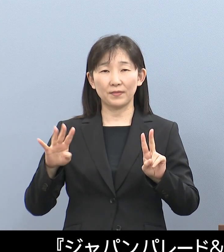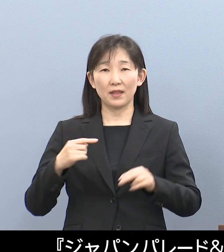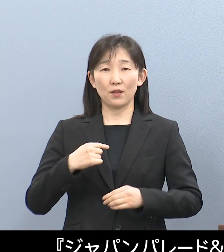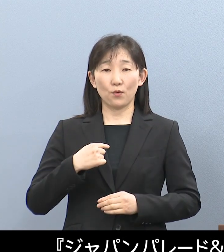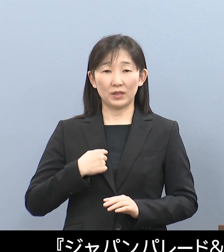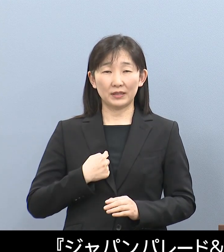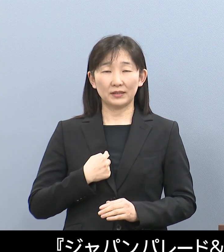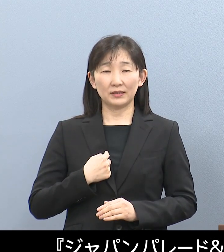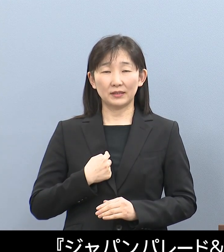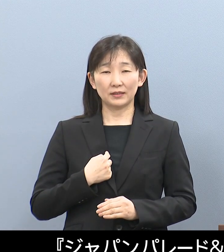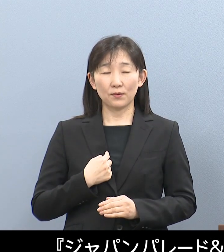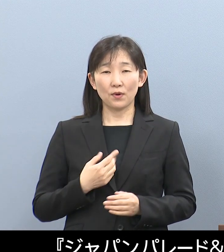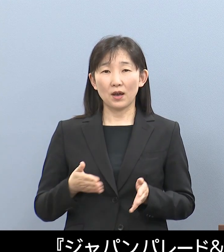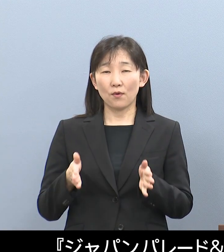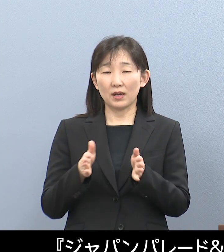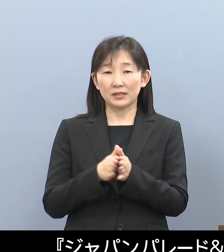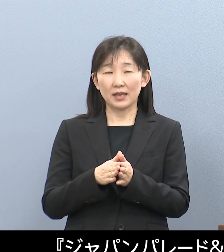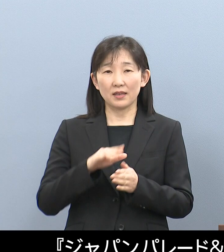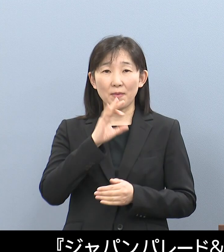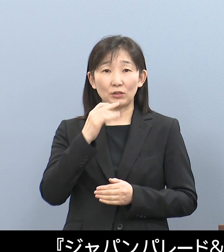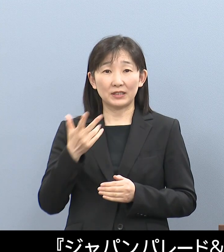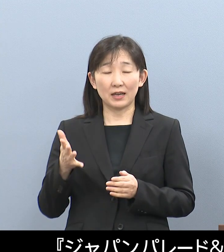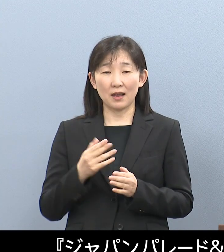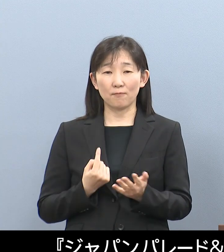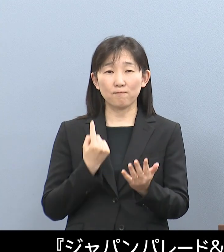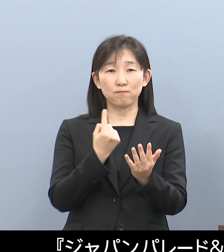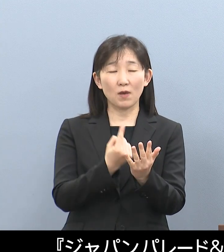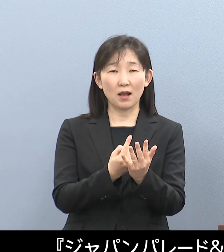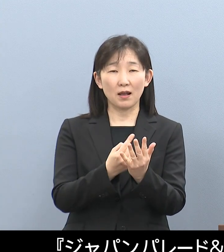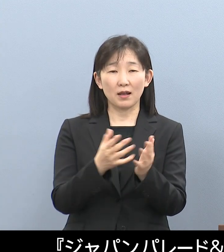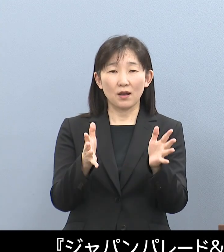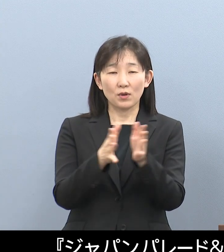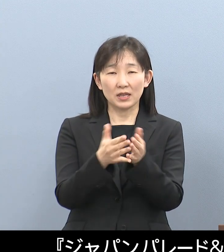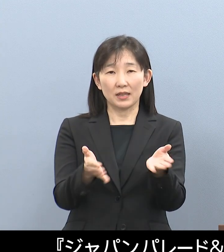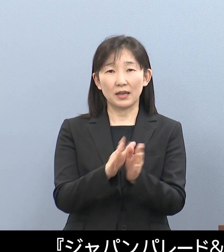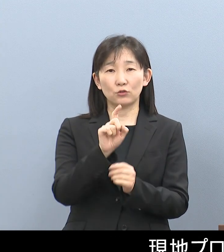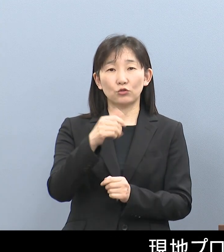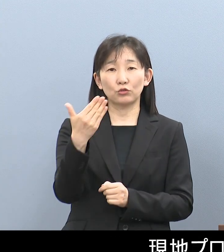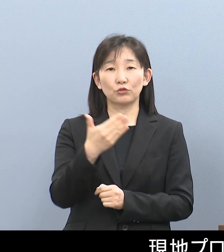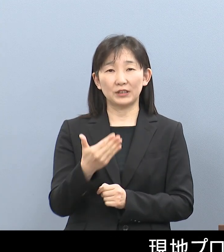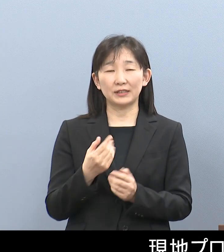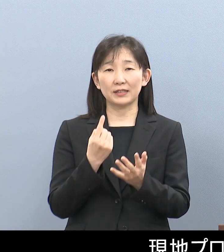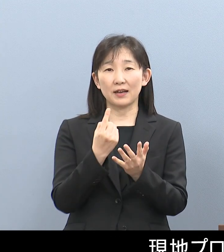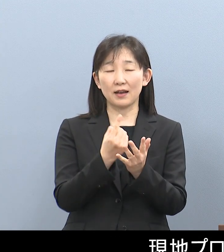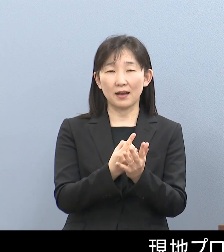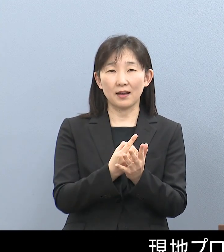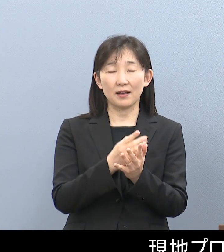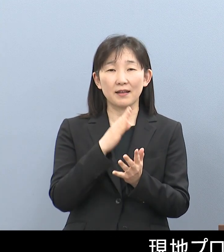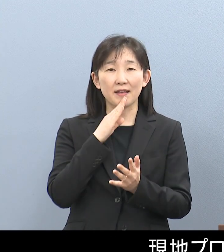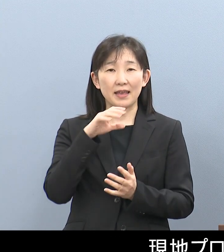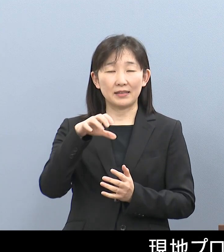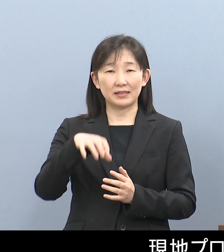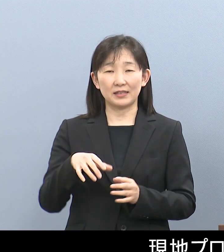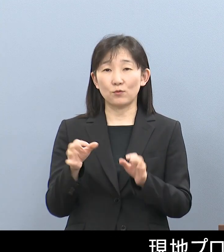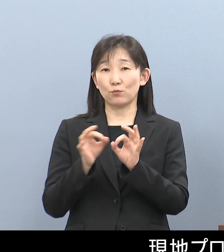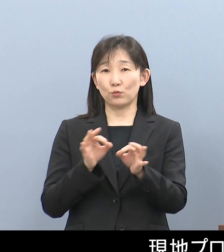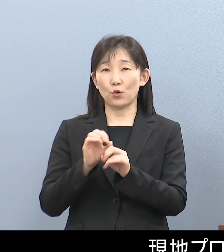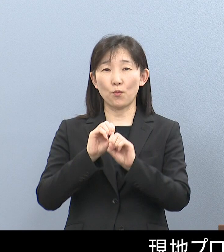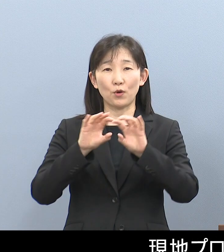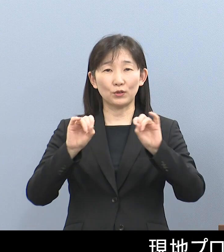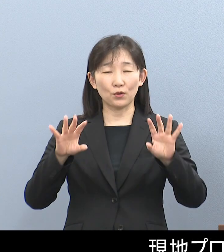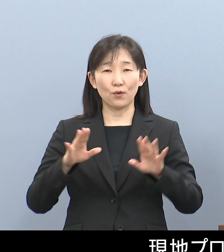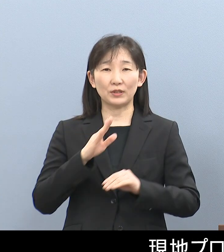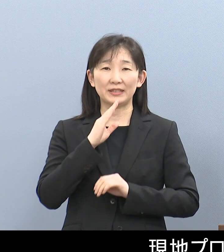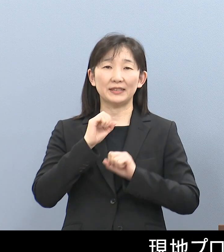私も含め本市から総勢19名で参加をいたしまして現地プロモーションを実施いたすものでございます